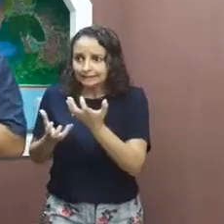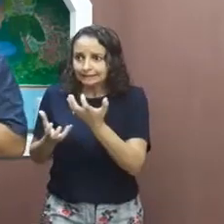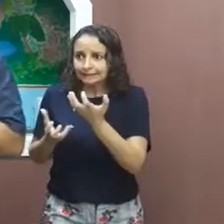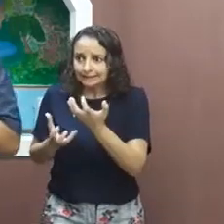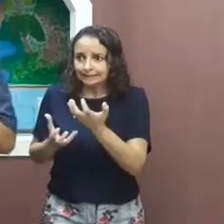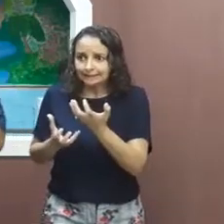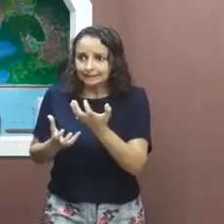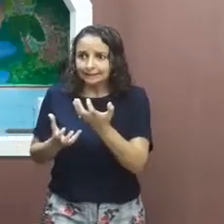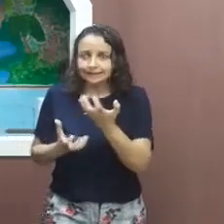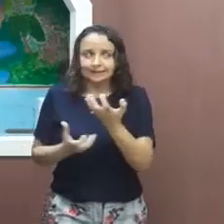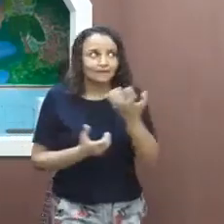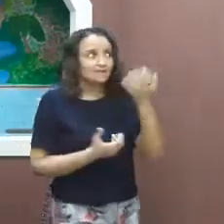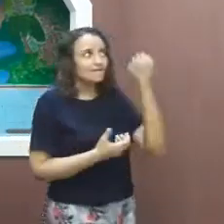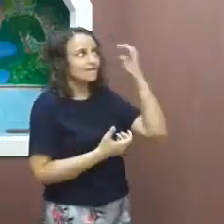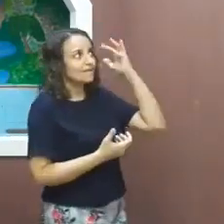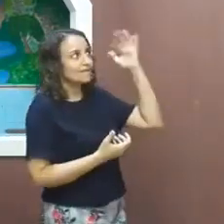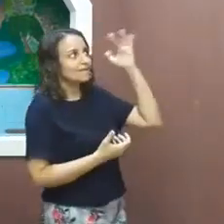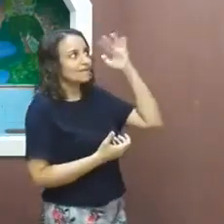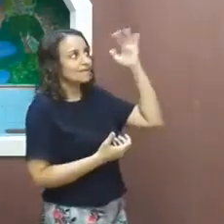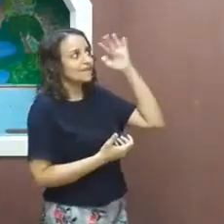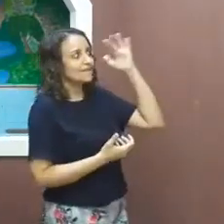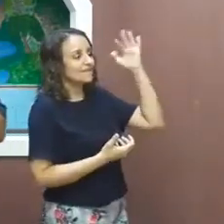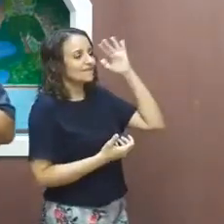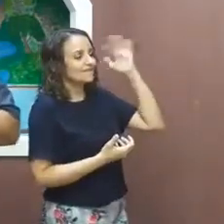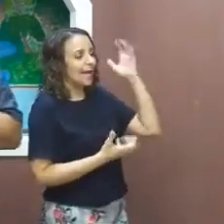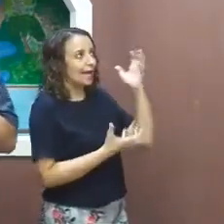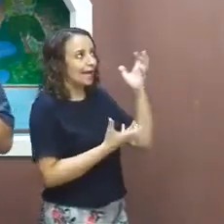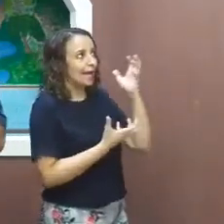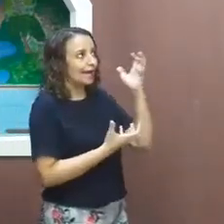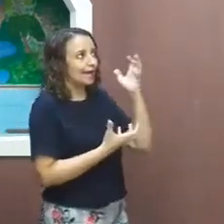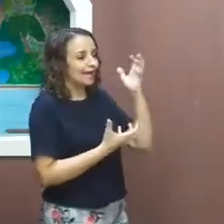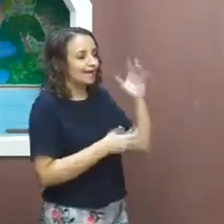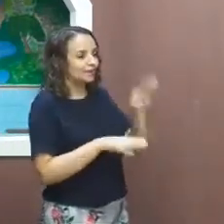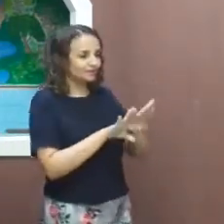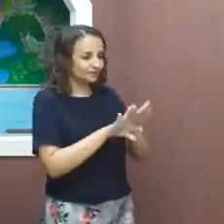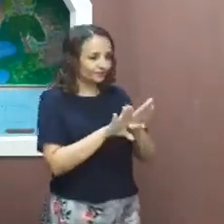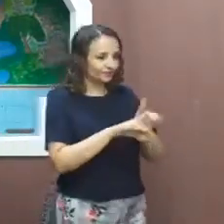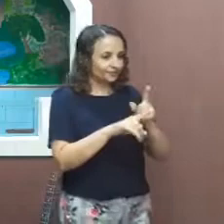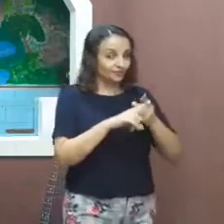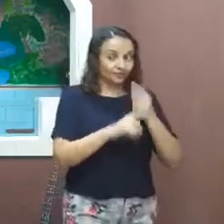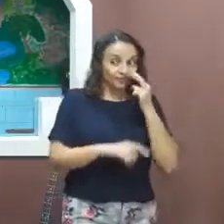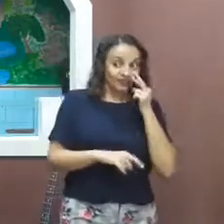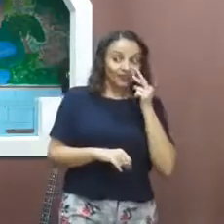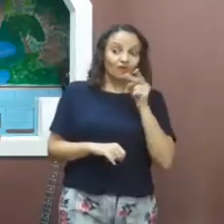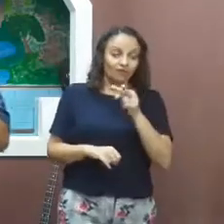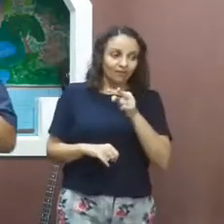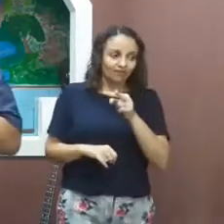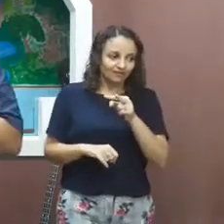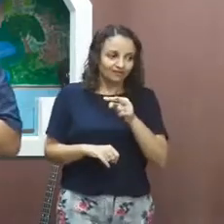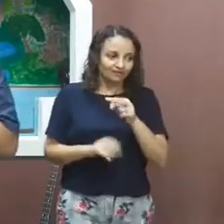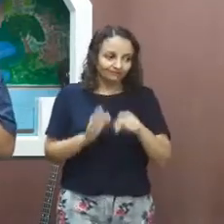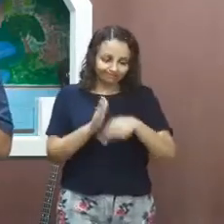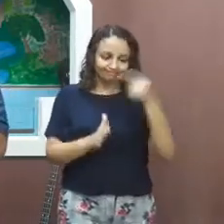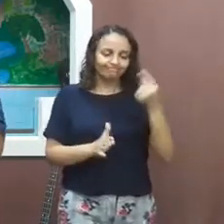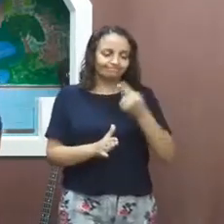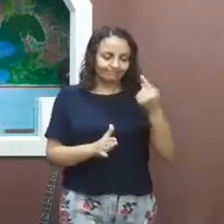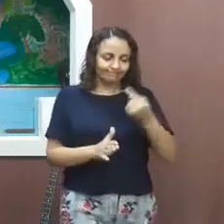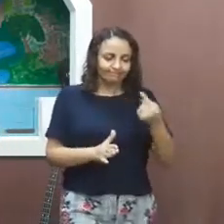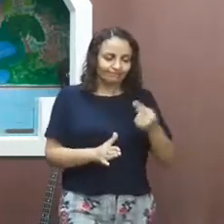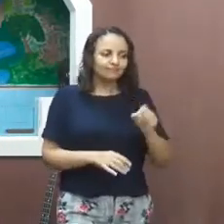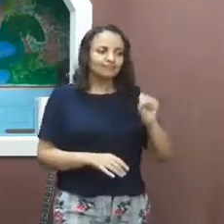é porque a gente olha. Não, pastor, não é assim não, é assim.